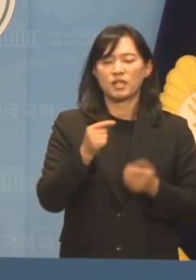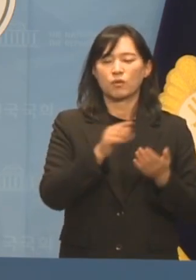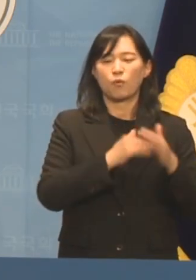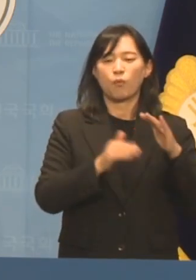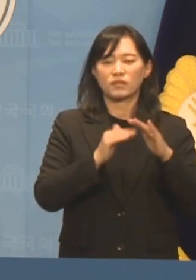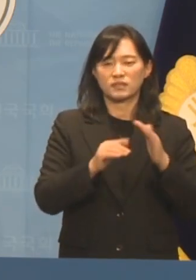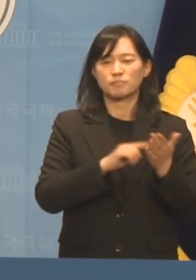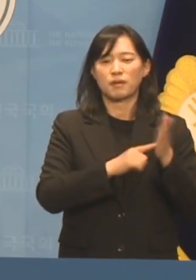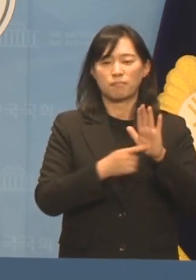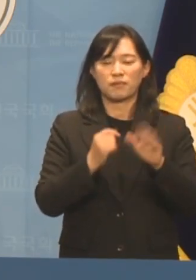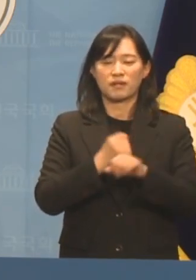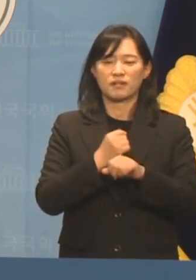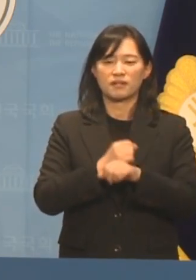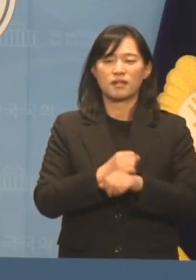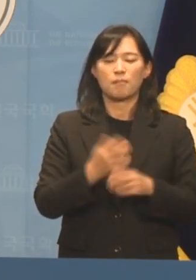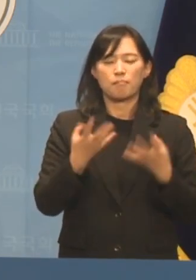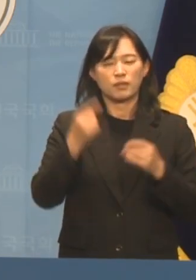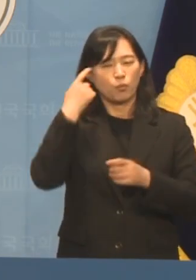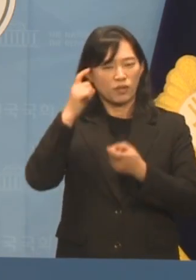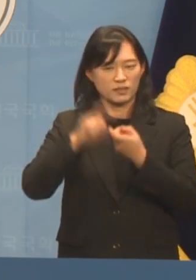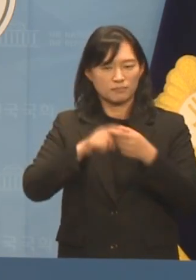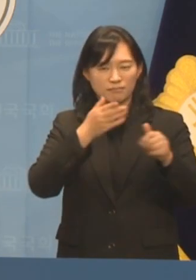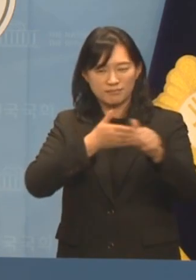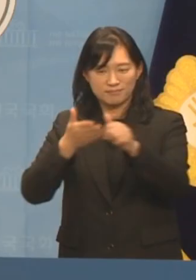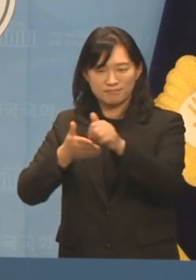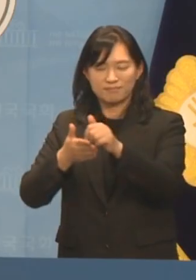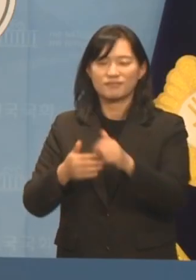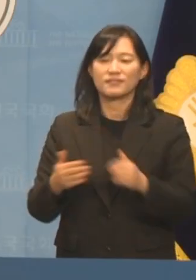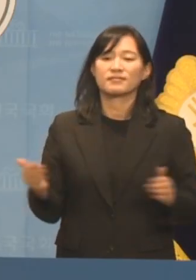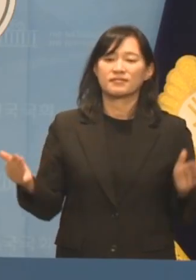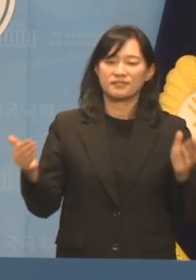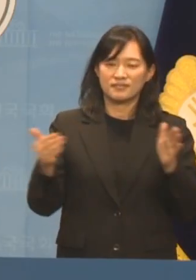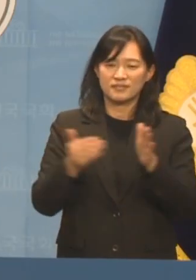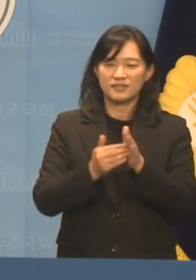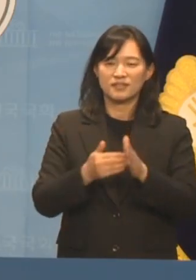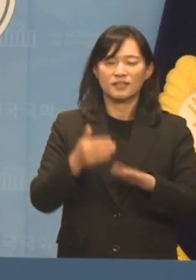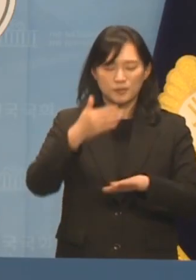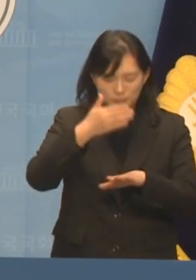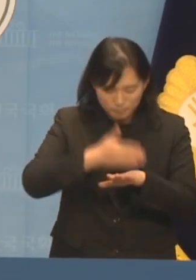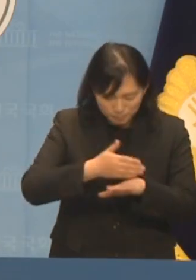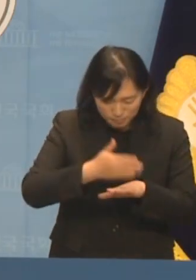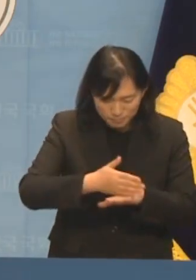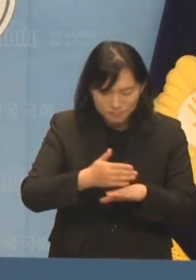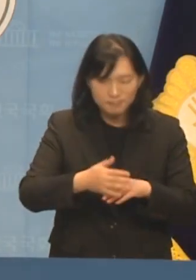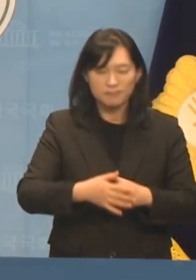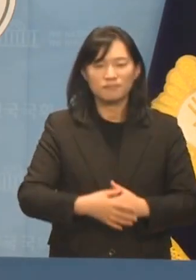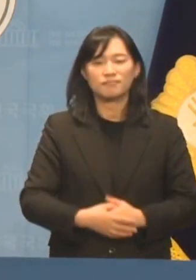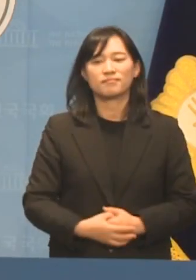발족을 추진할 것입니다. 많은 관심 부탁드립니다. 이상 기자회견을 마치겠습니다. 고맙습니다.